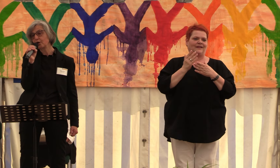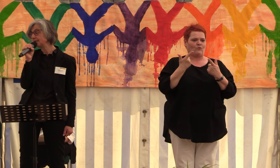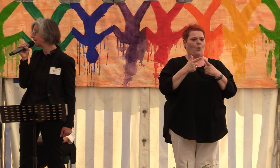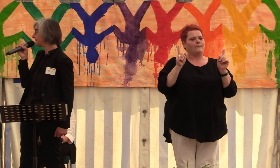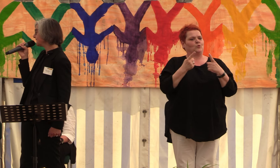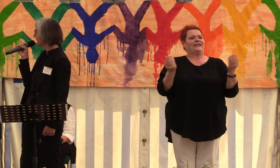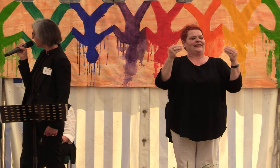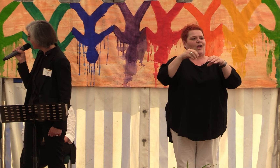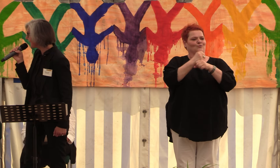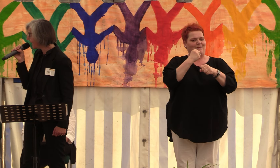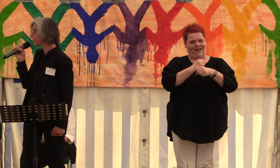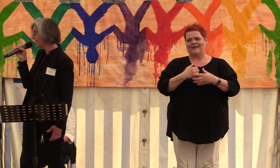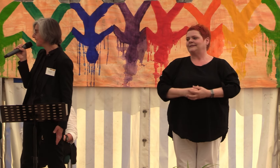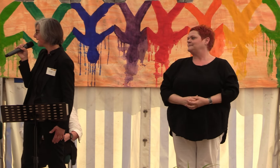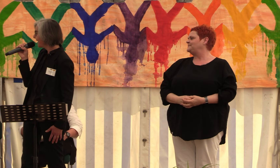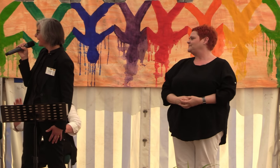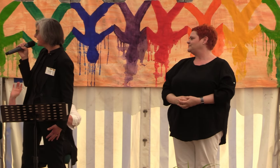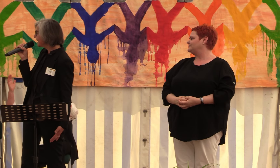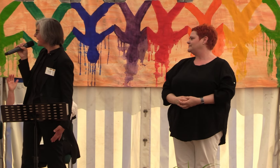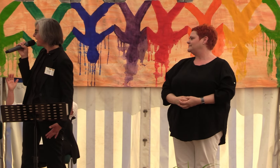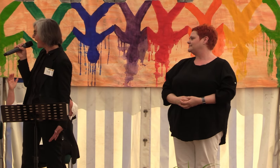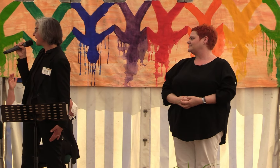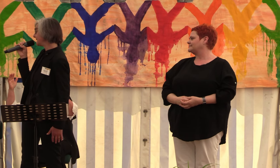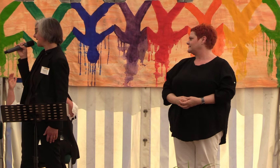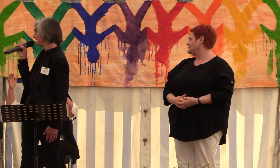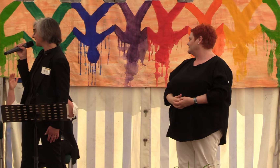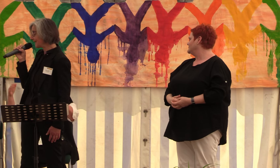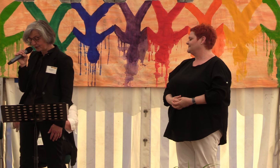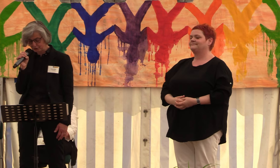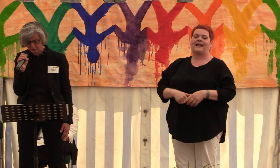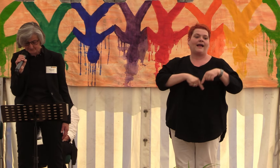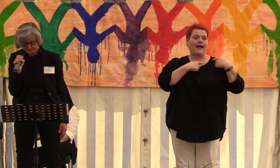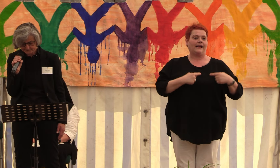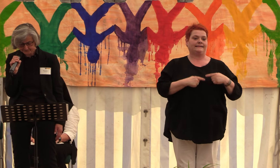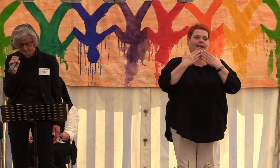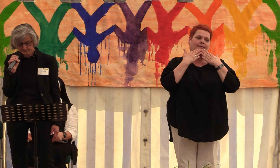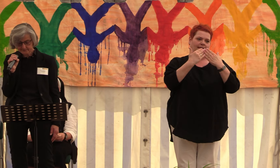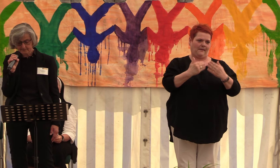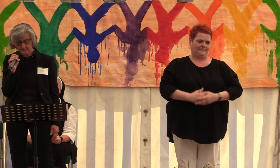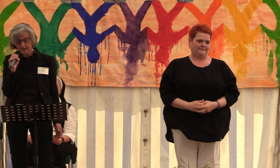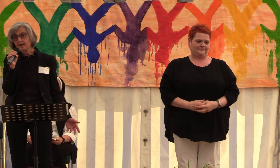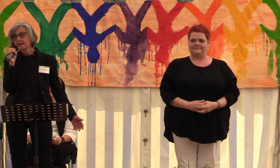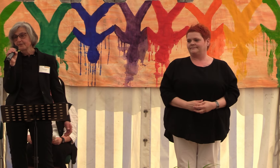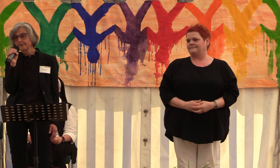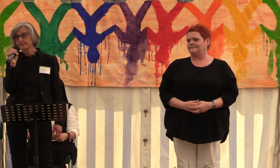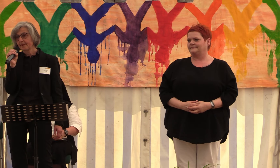Umarmung dieses Gottesdienstes dienen. Ein ganz herzliches Dankeschön.